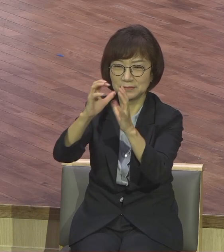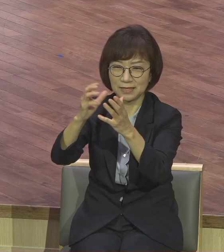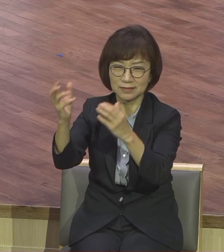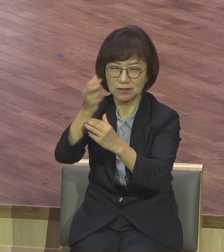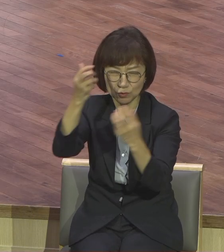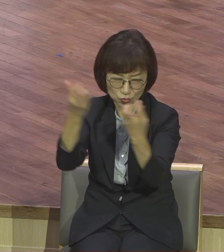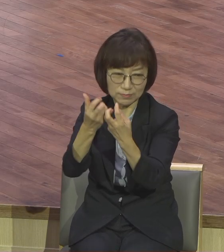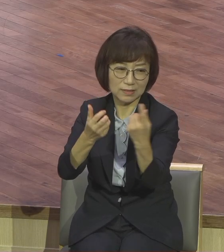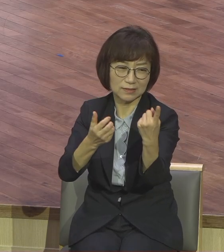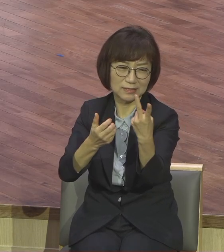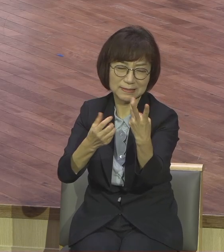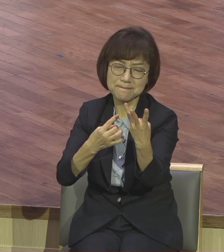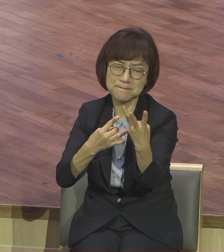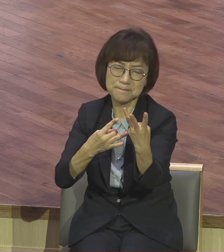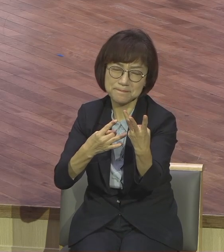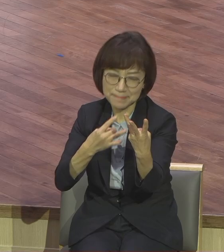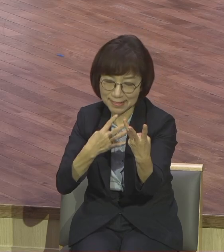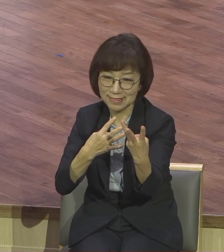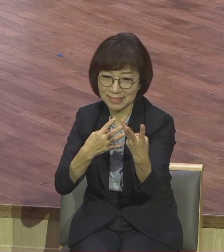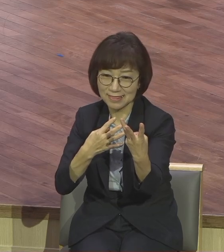그러면 여러분 당합니다.